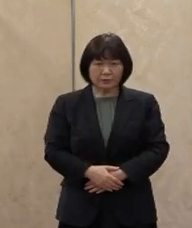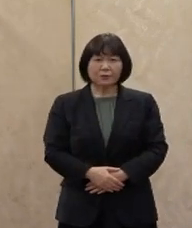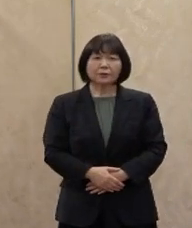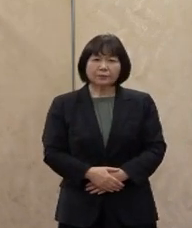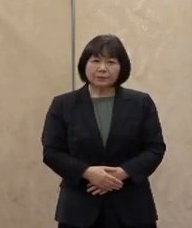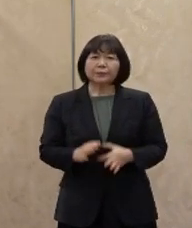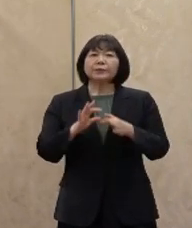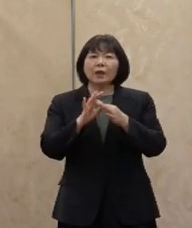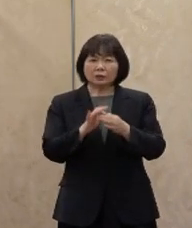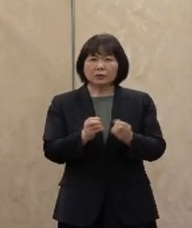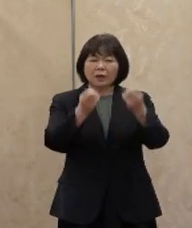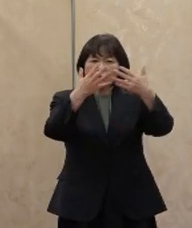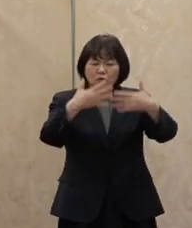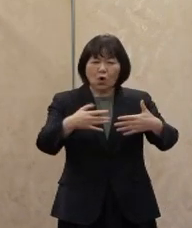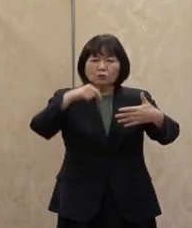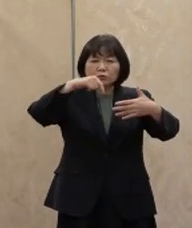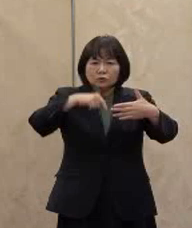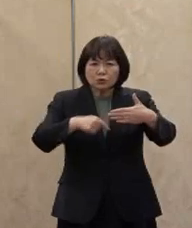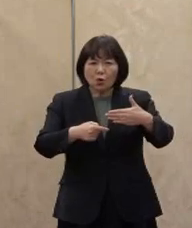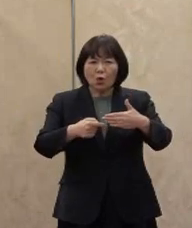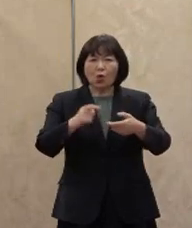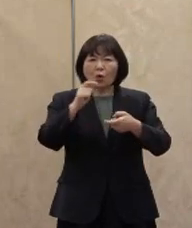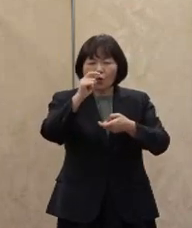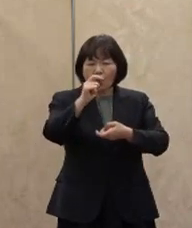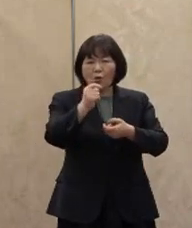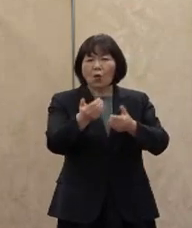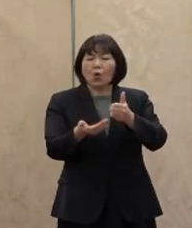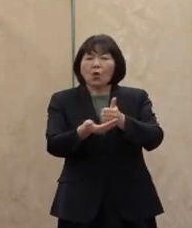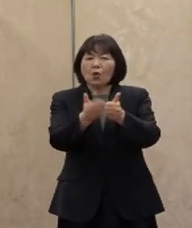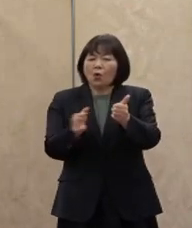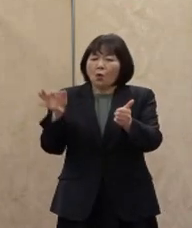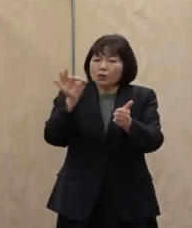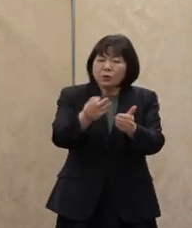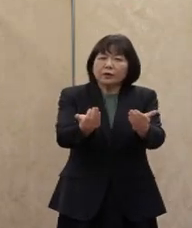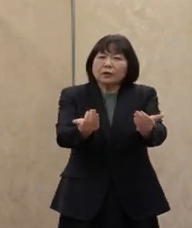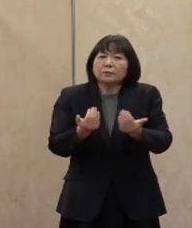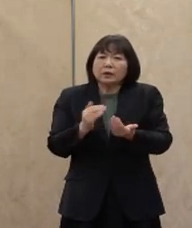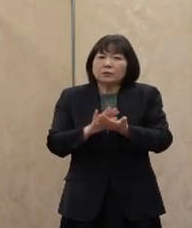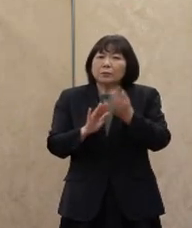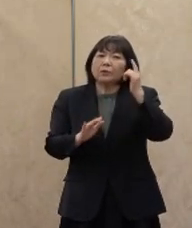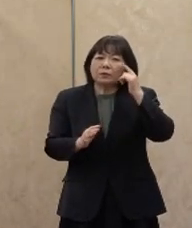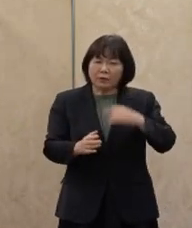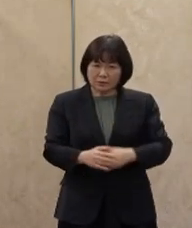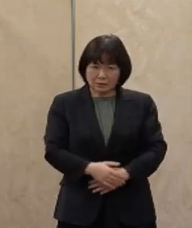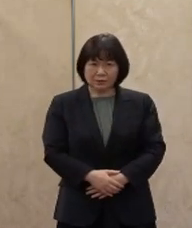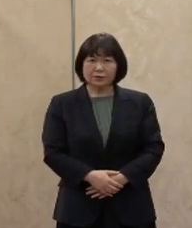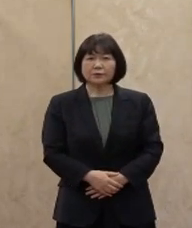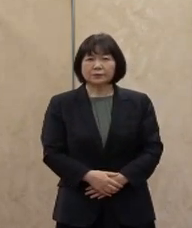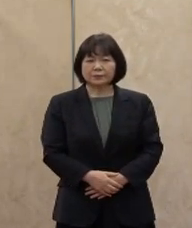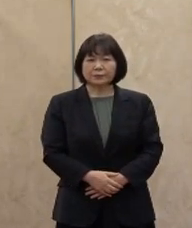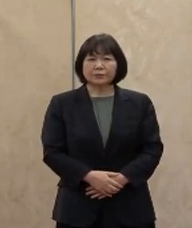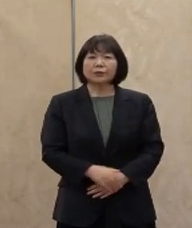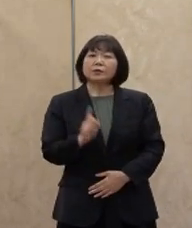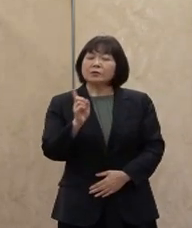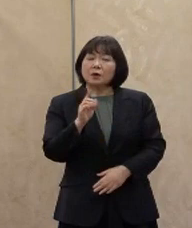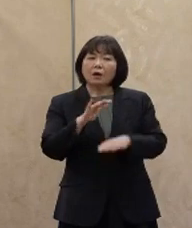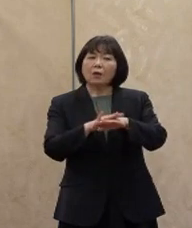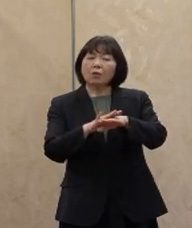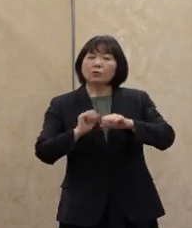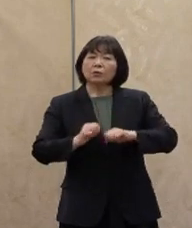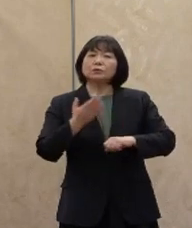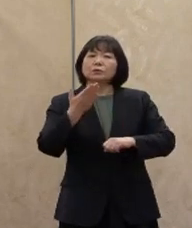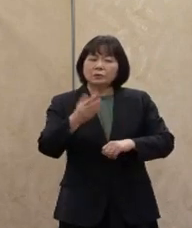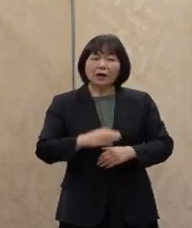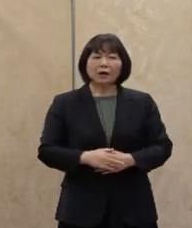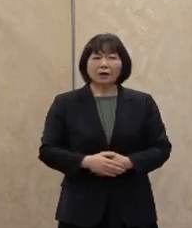ので条文上補償というのはやっぱりここは入れるべきだという考えで、これはもう一貫してます。で、その中でじゃあどうやってやるのと、い